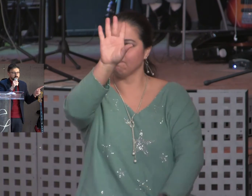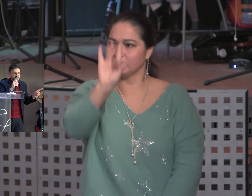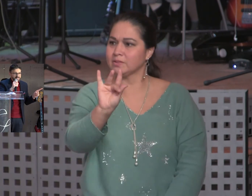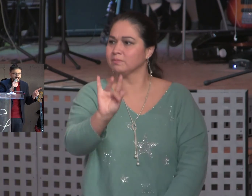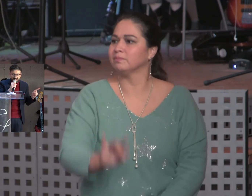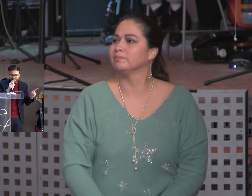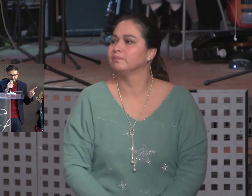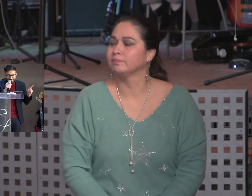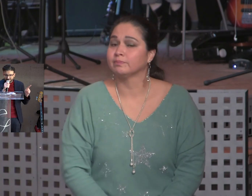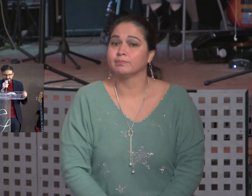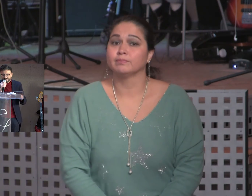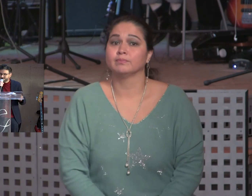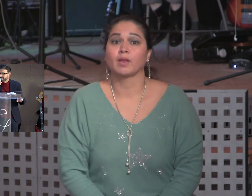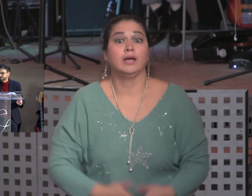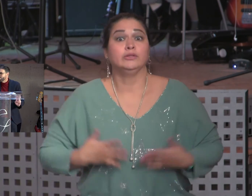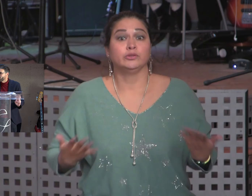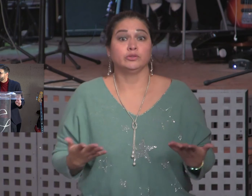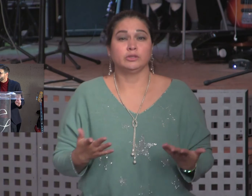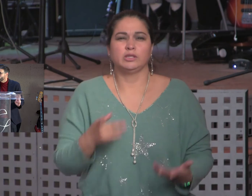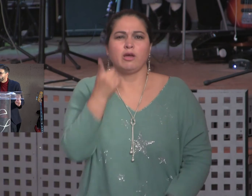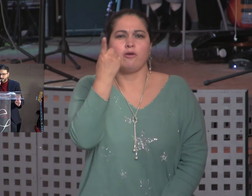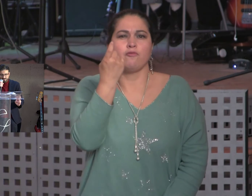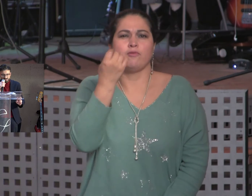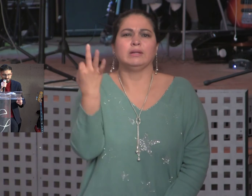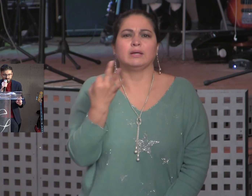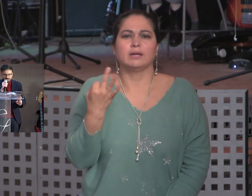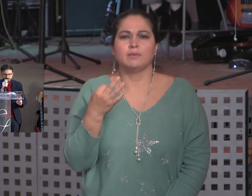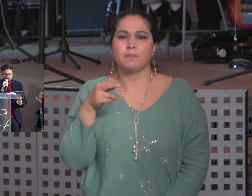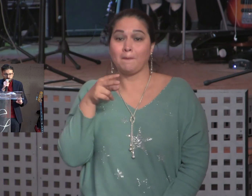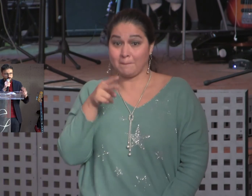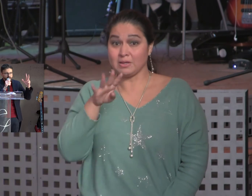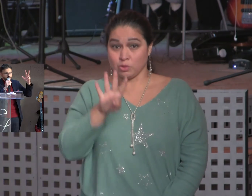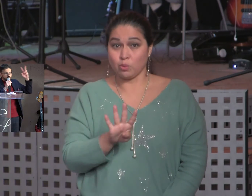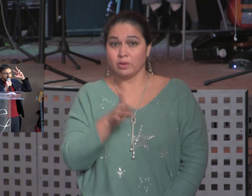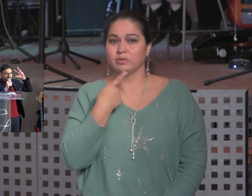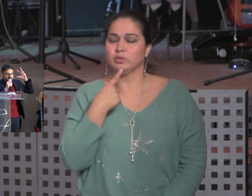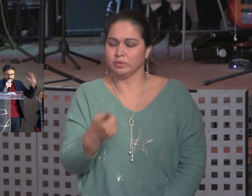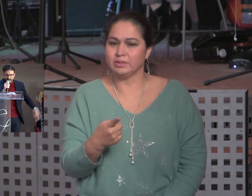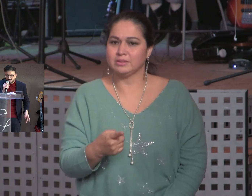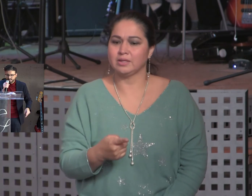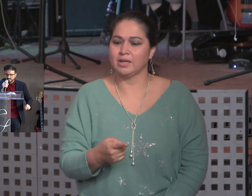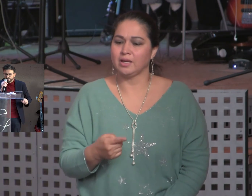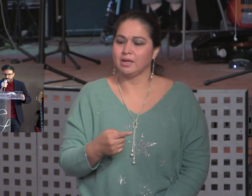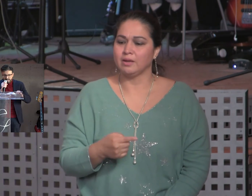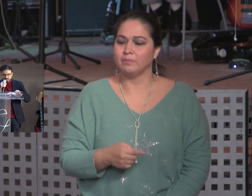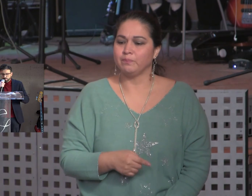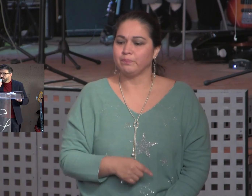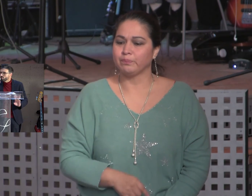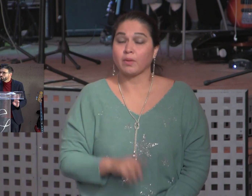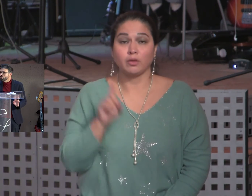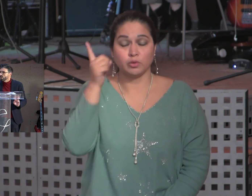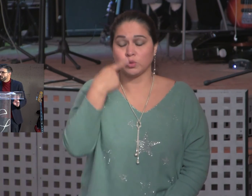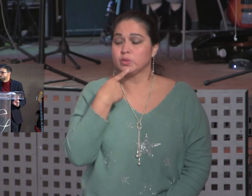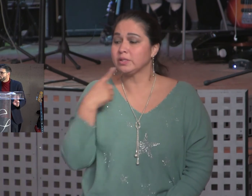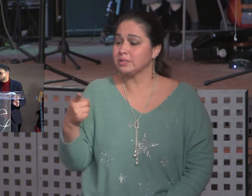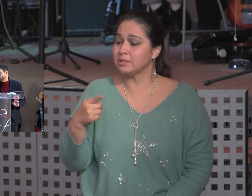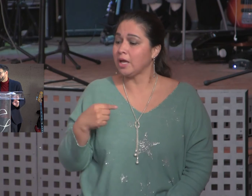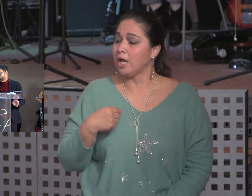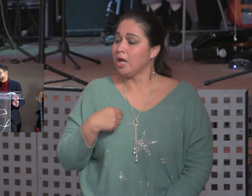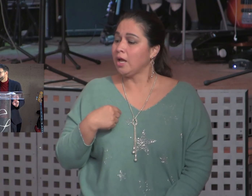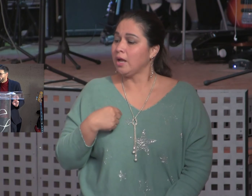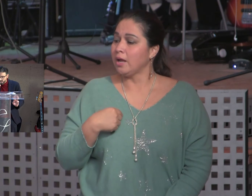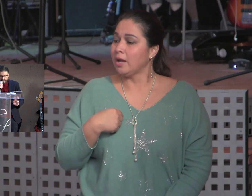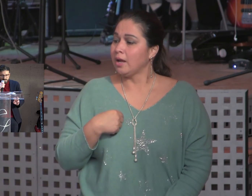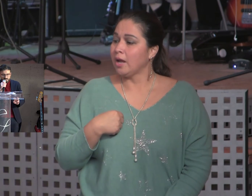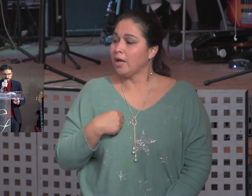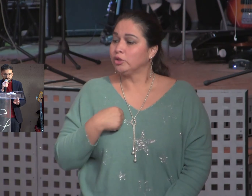¿Qué te falta? Una cosa solo, verso 4. Yo hago entrar espíritu en